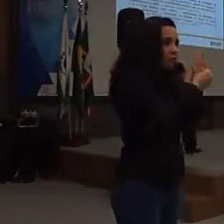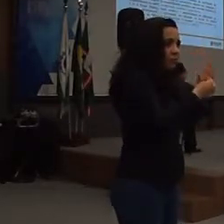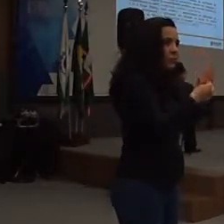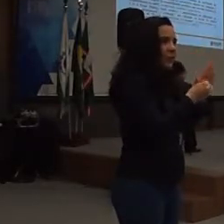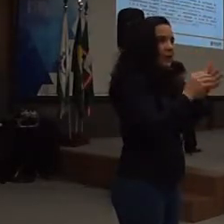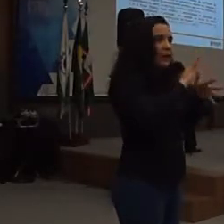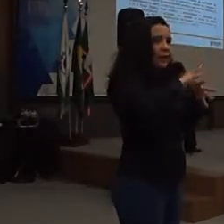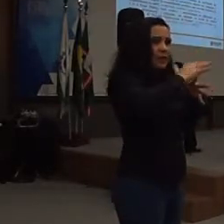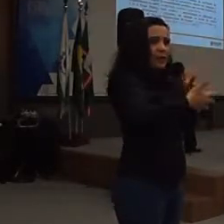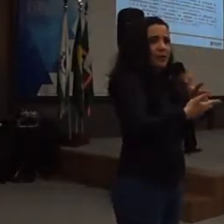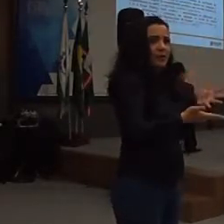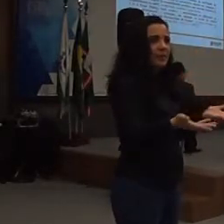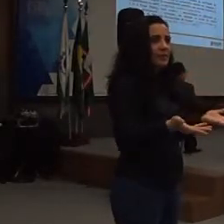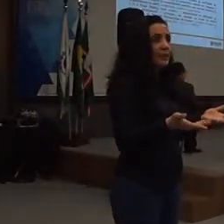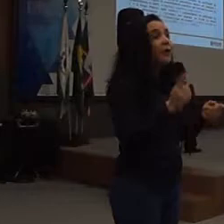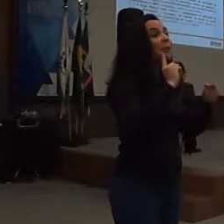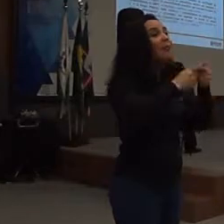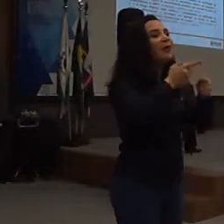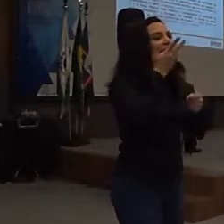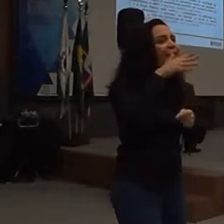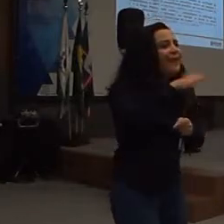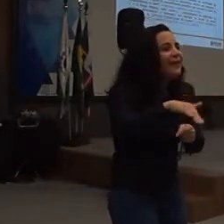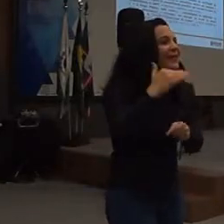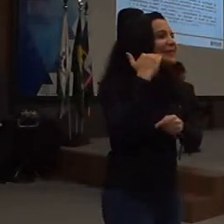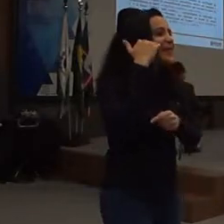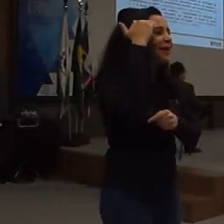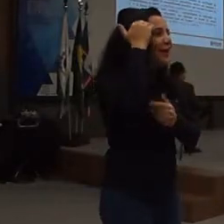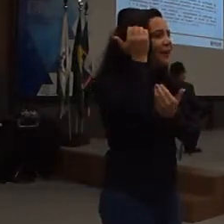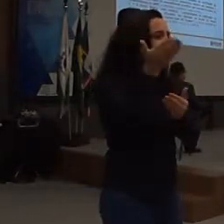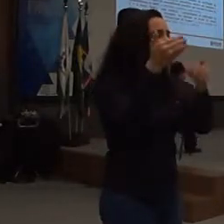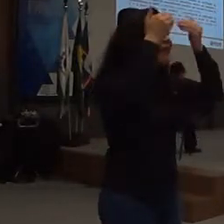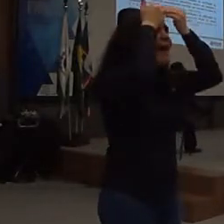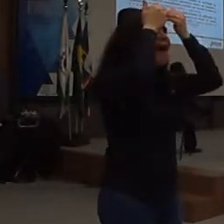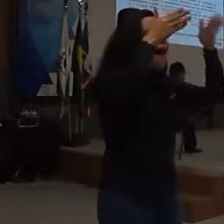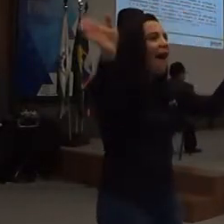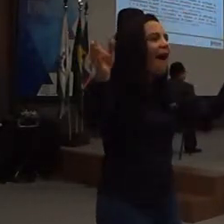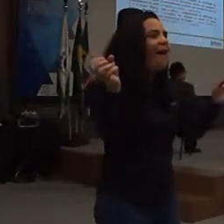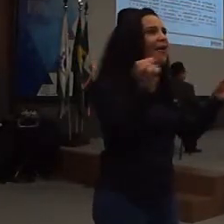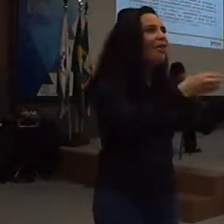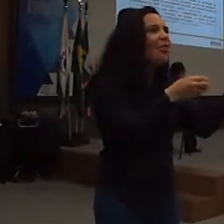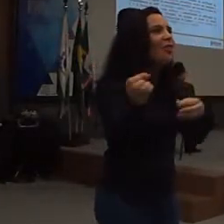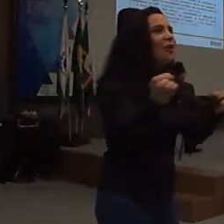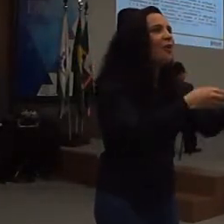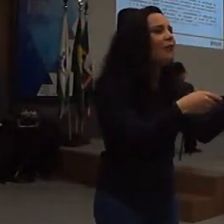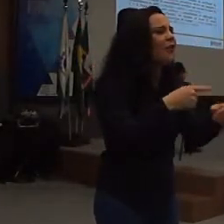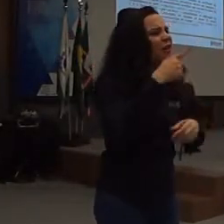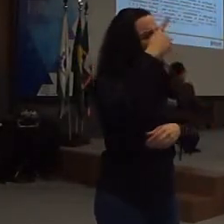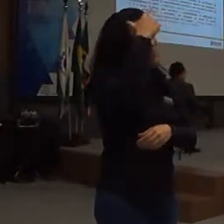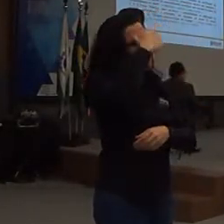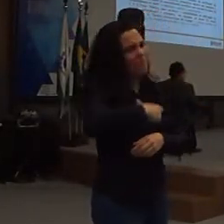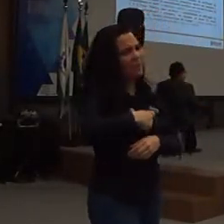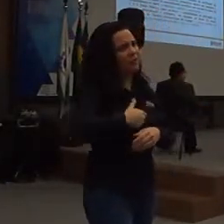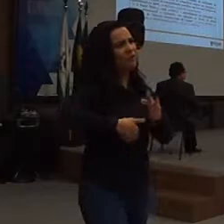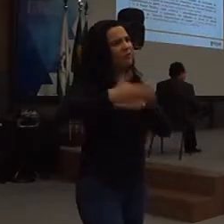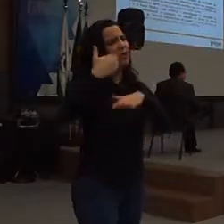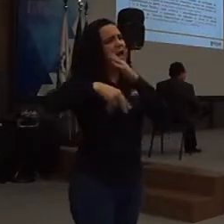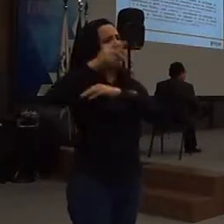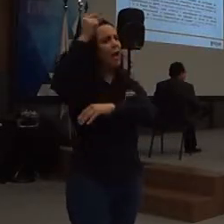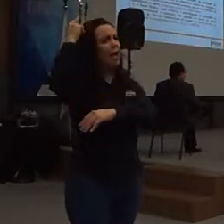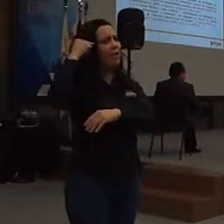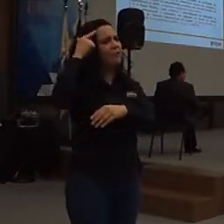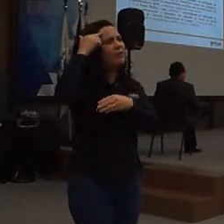o jovem está aberto para isso. O que não está são os mais velhos que estão direcionando os trabalhos. A gente precisa